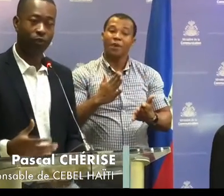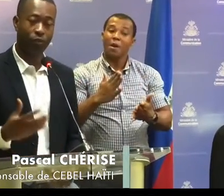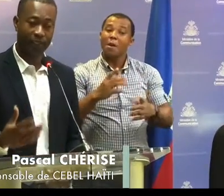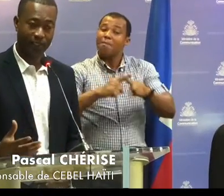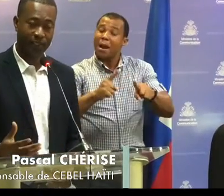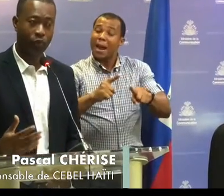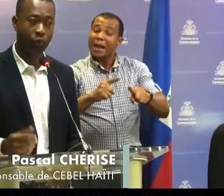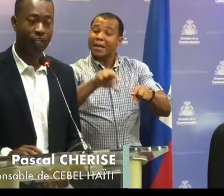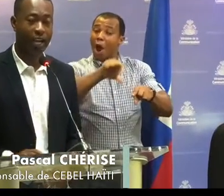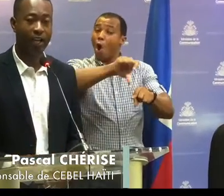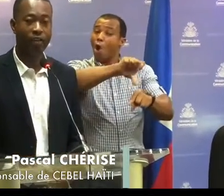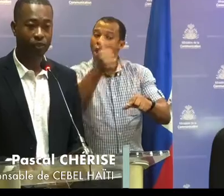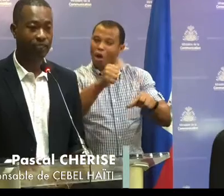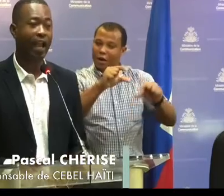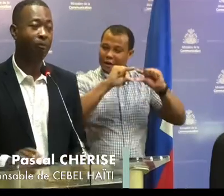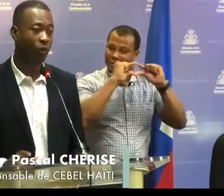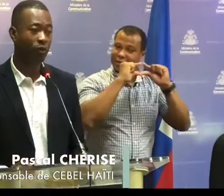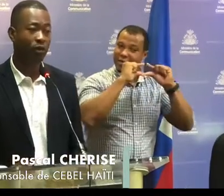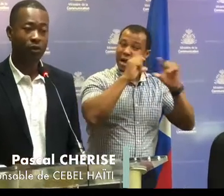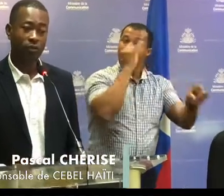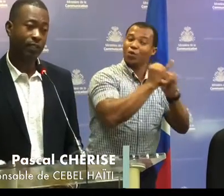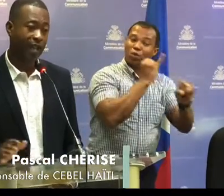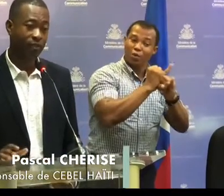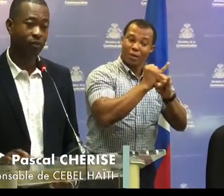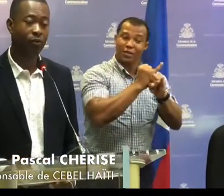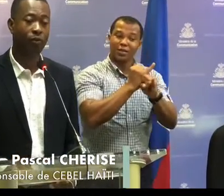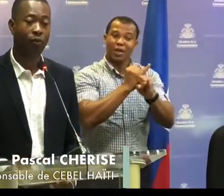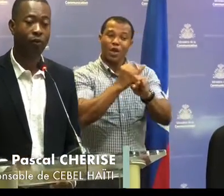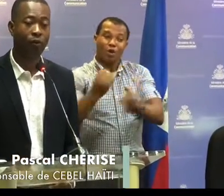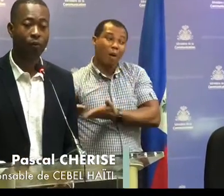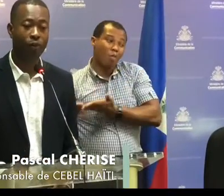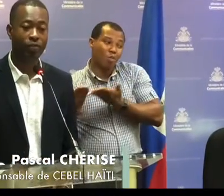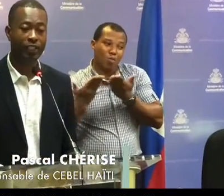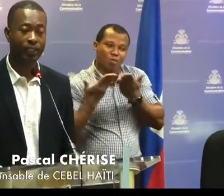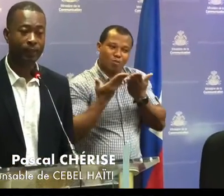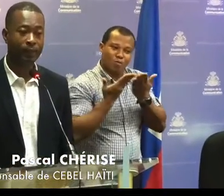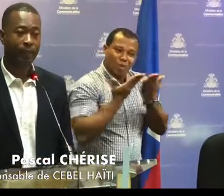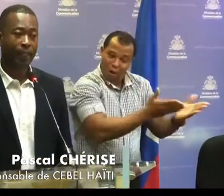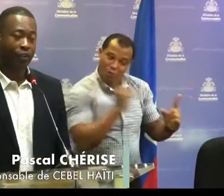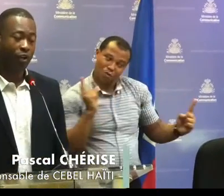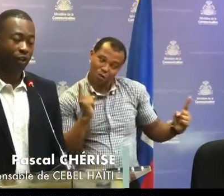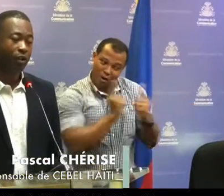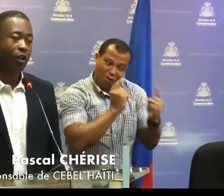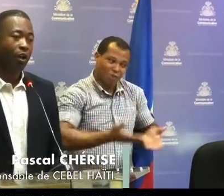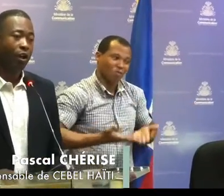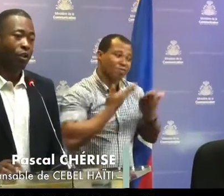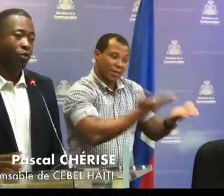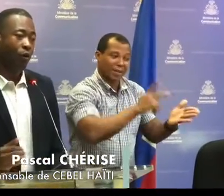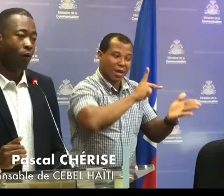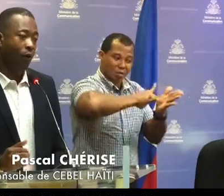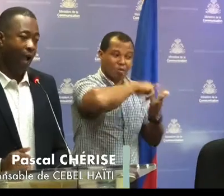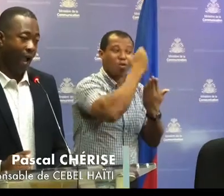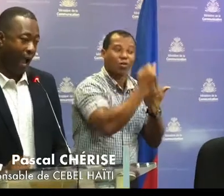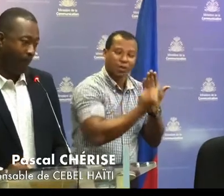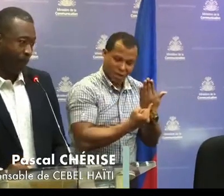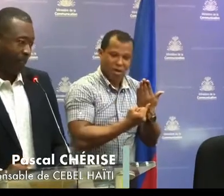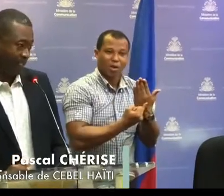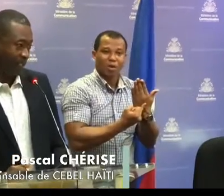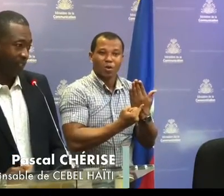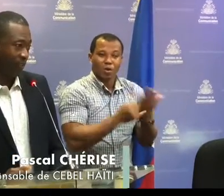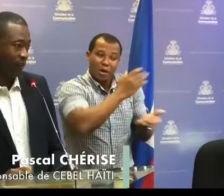contacter, nous présenter au projet, yo dit ah bon, ça son on opportunité. Donc, yo